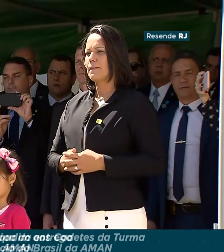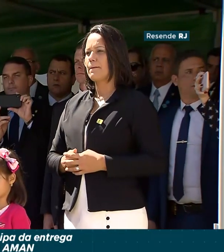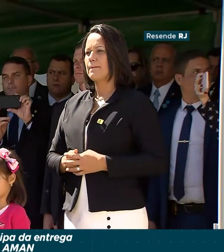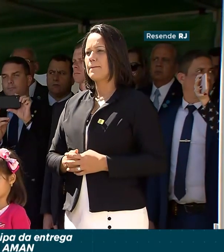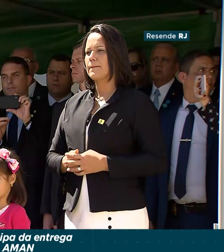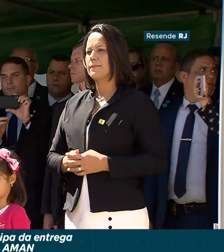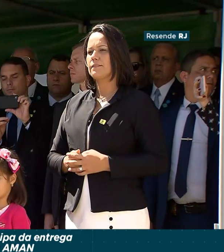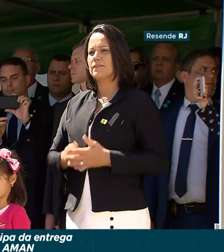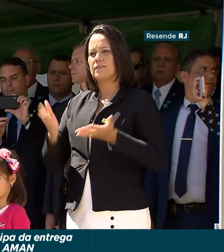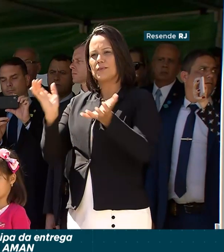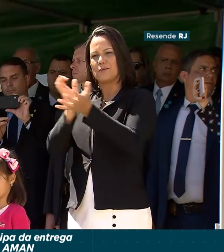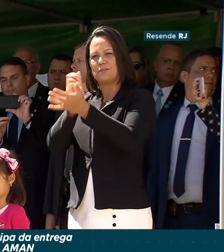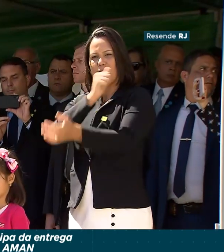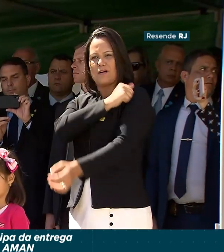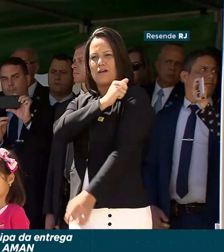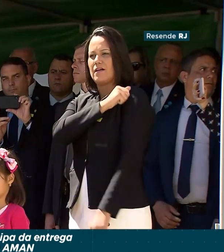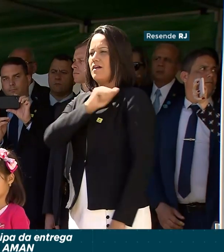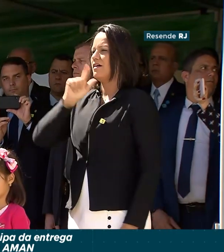Meus cadetes,